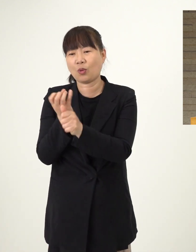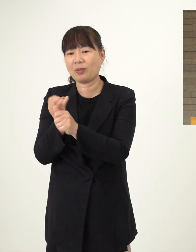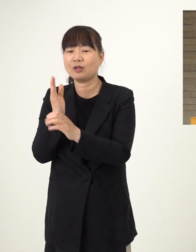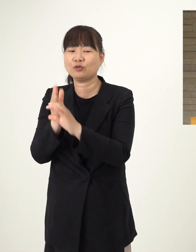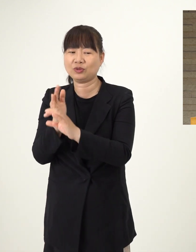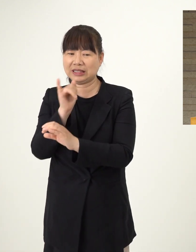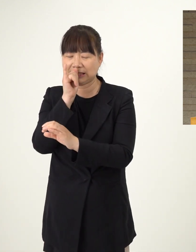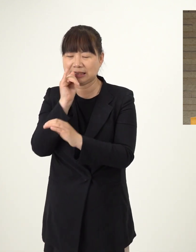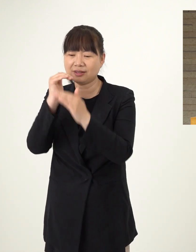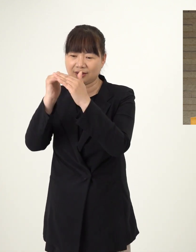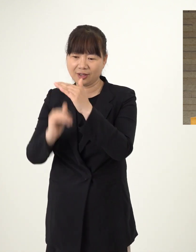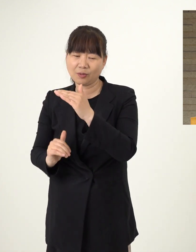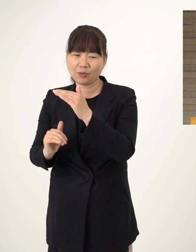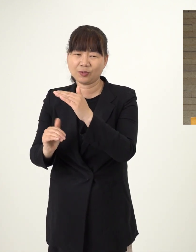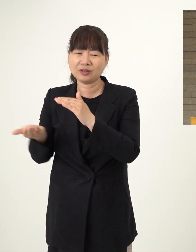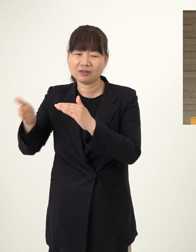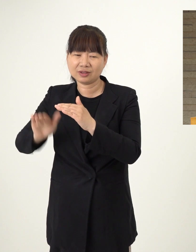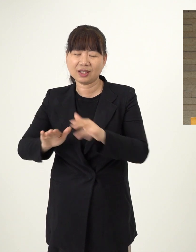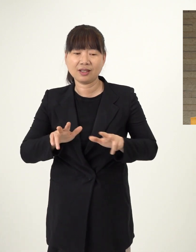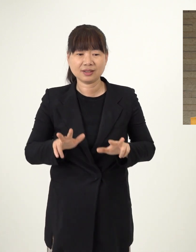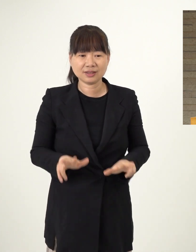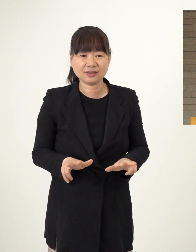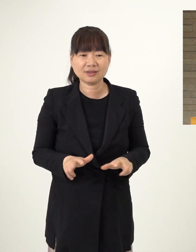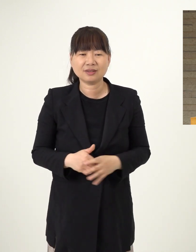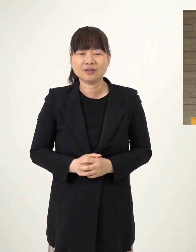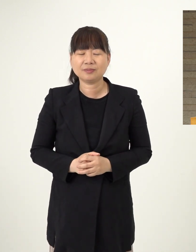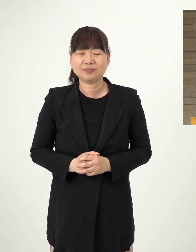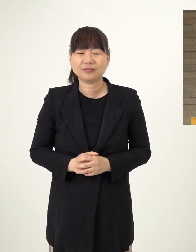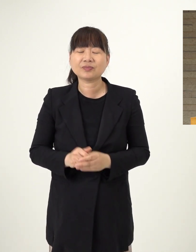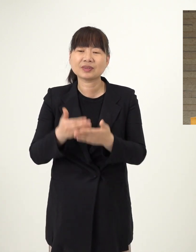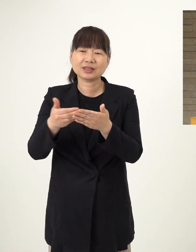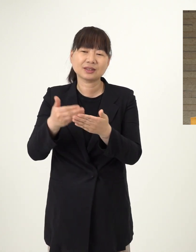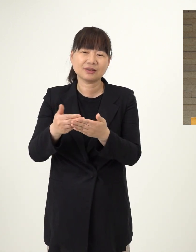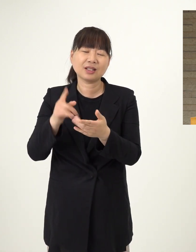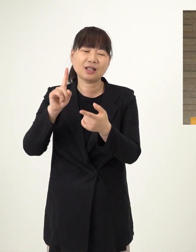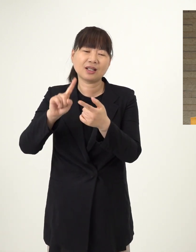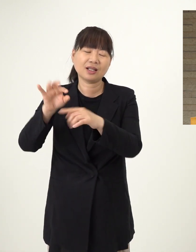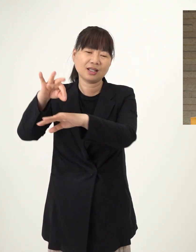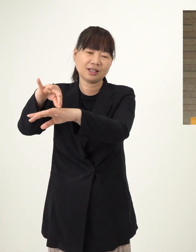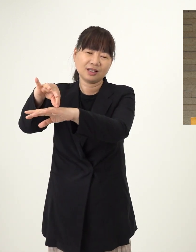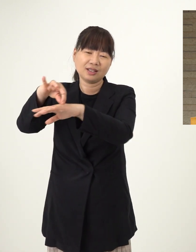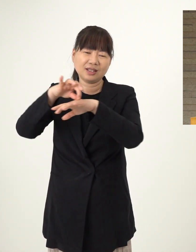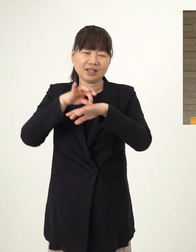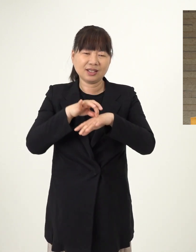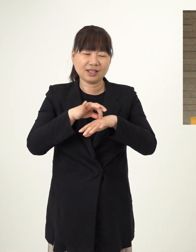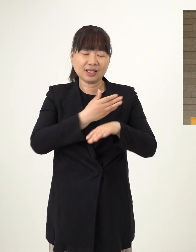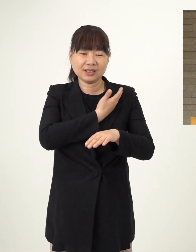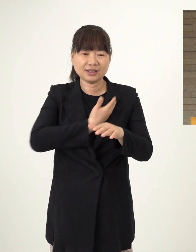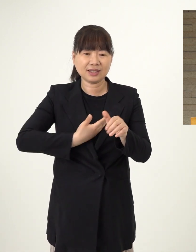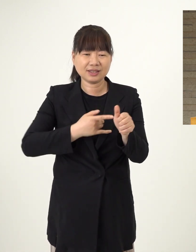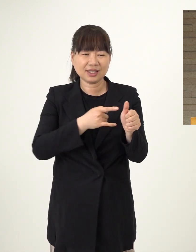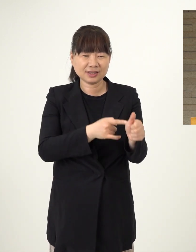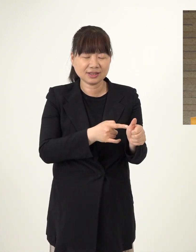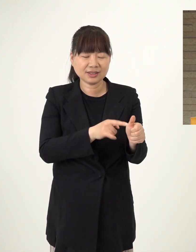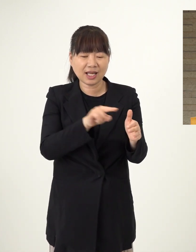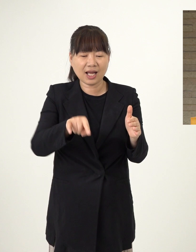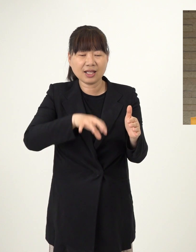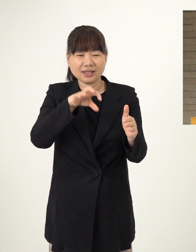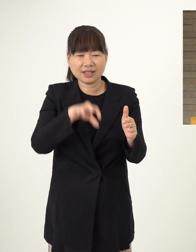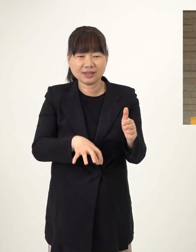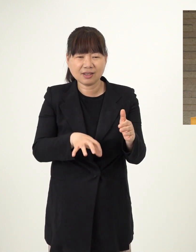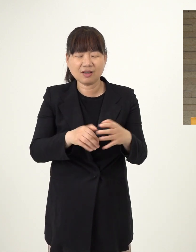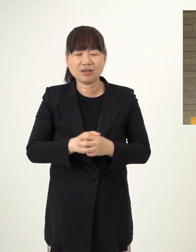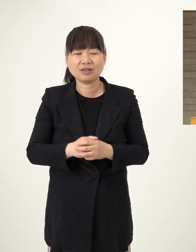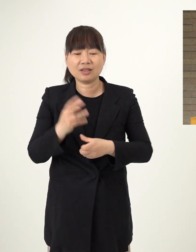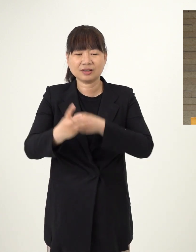자, 그런데 오늘 그 그림이 그대로 이 제자들 사이에서 그들이